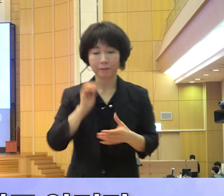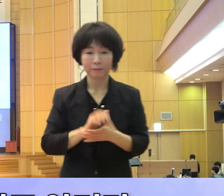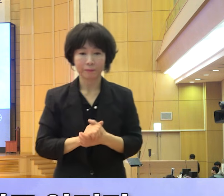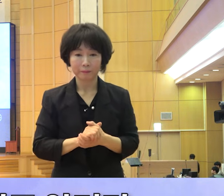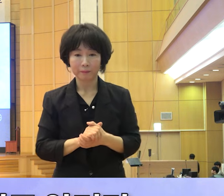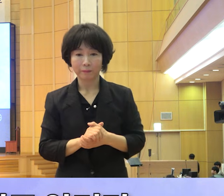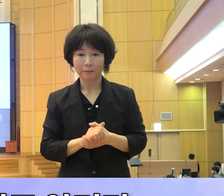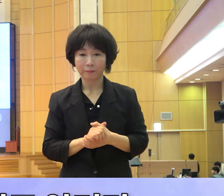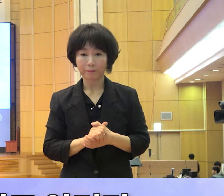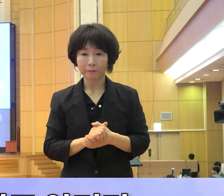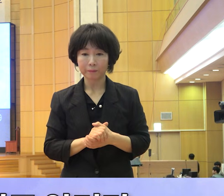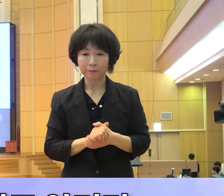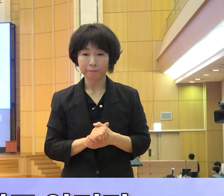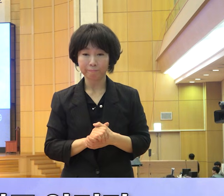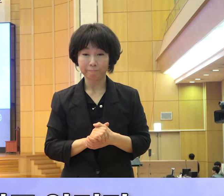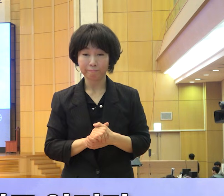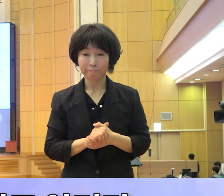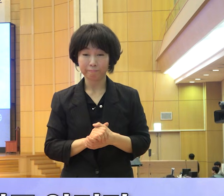아버지가